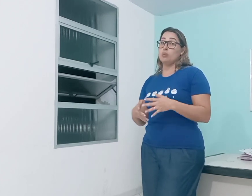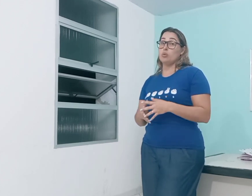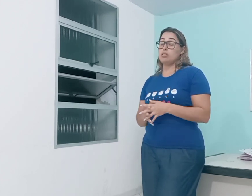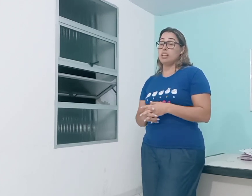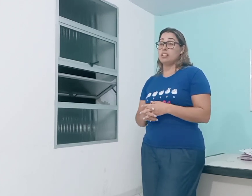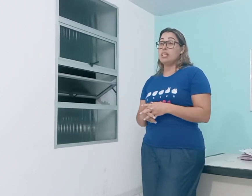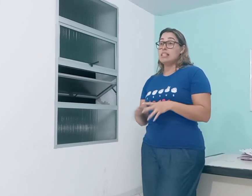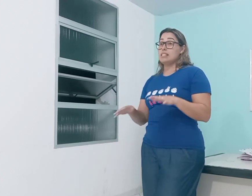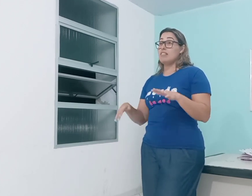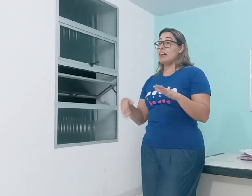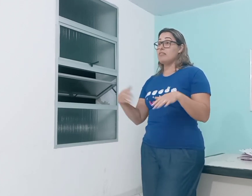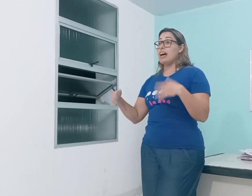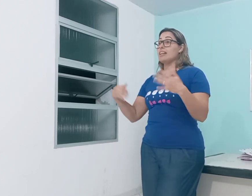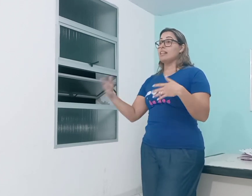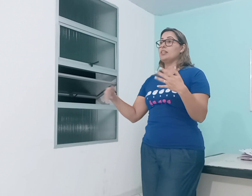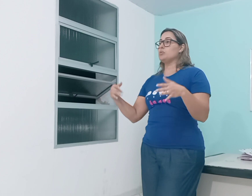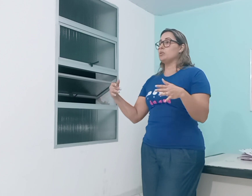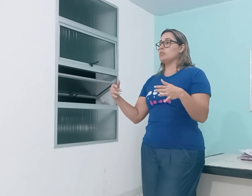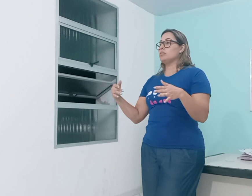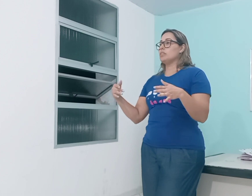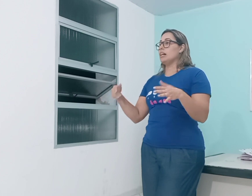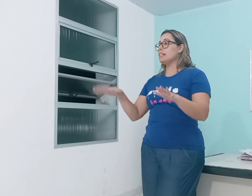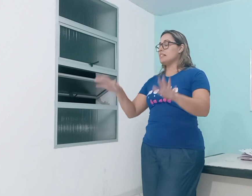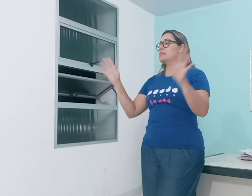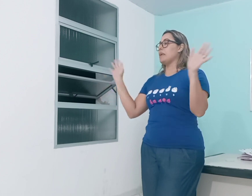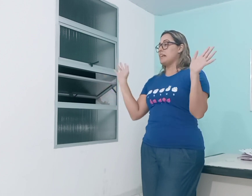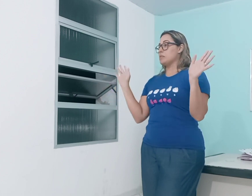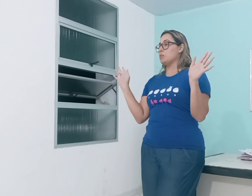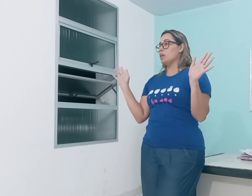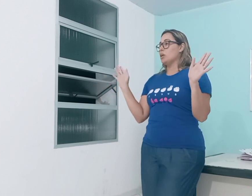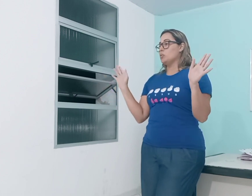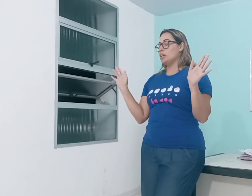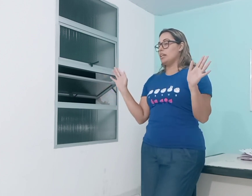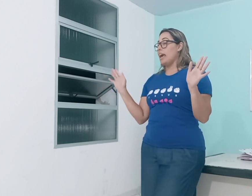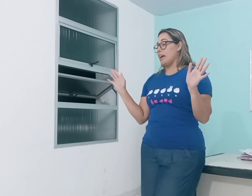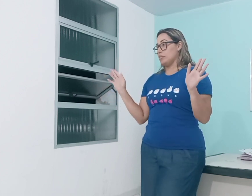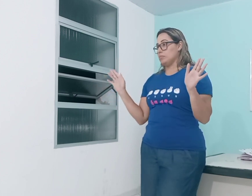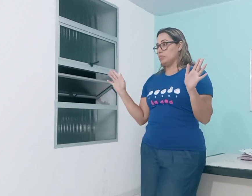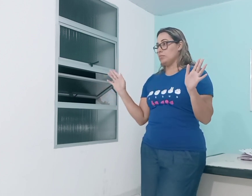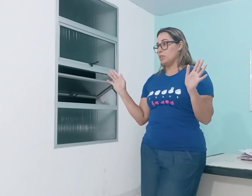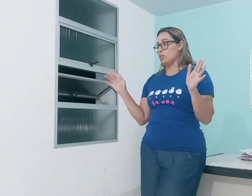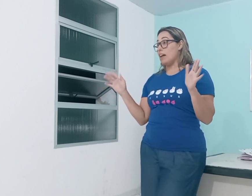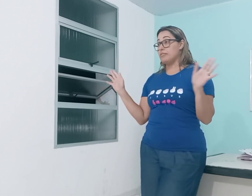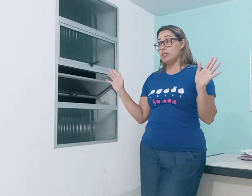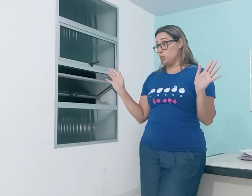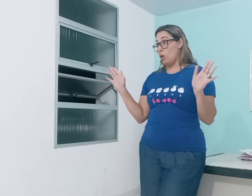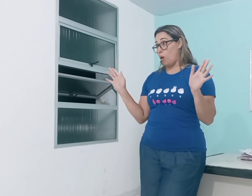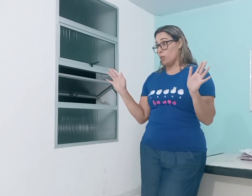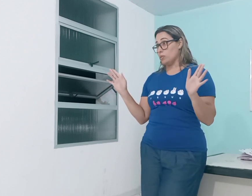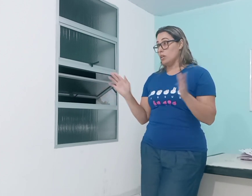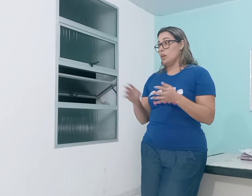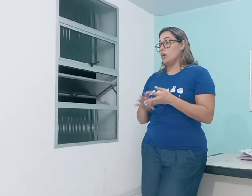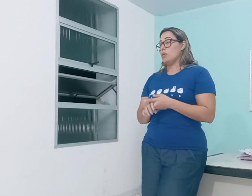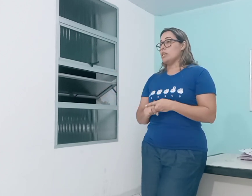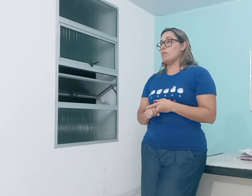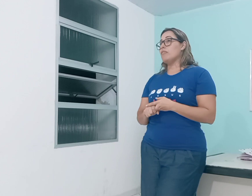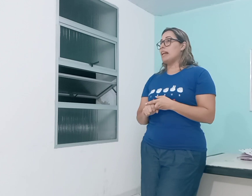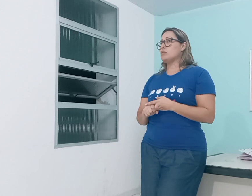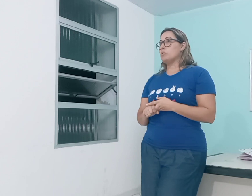ou seja, você já vai falando antes mesmo do que é. Eu já aviso logo. Por exemplo, vou falar sobre o